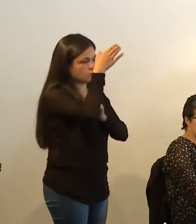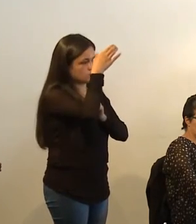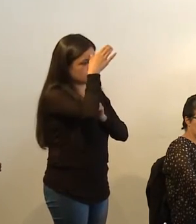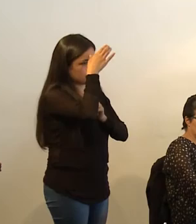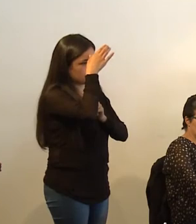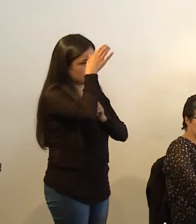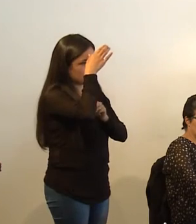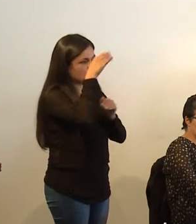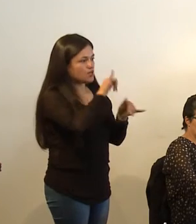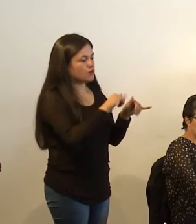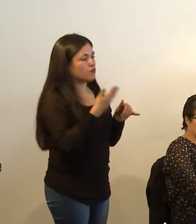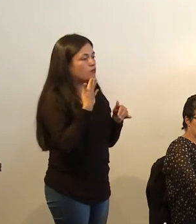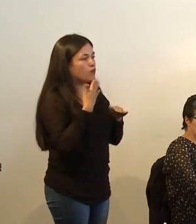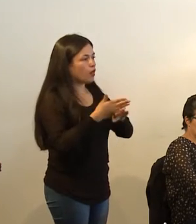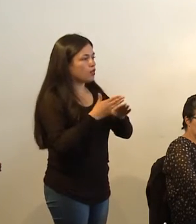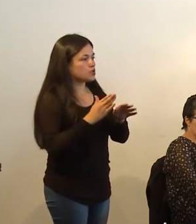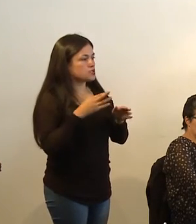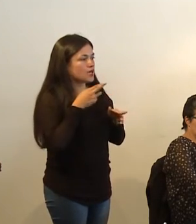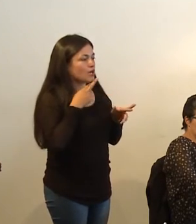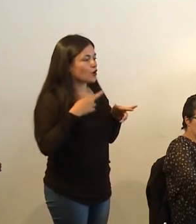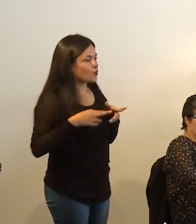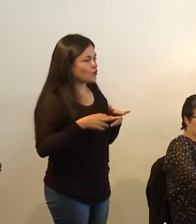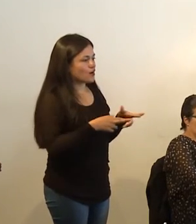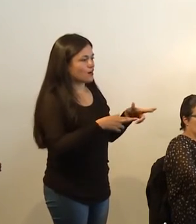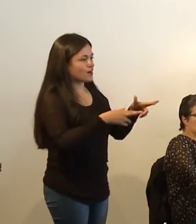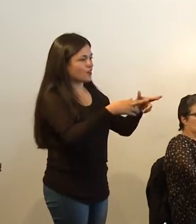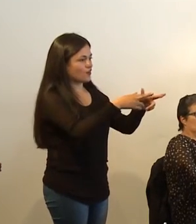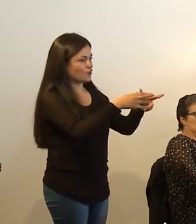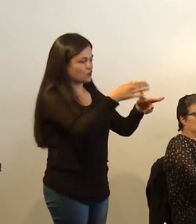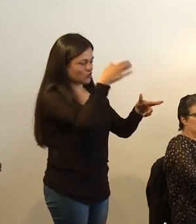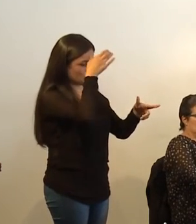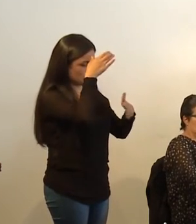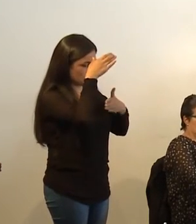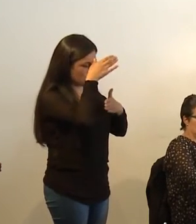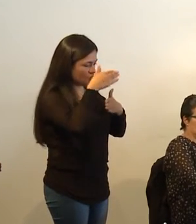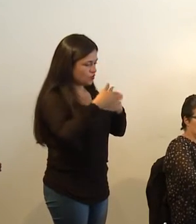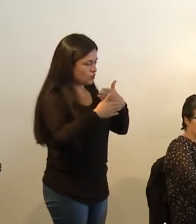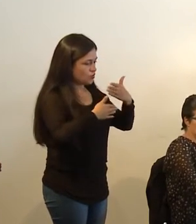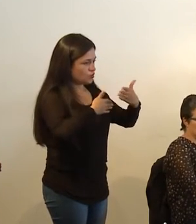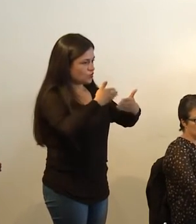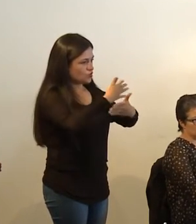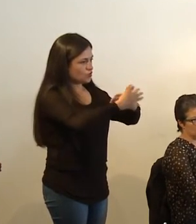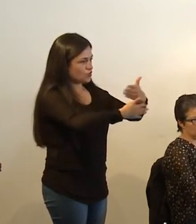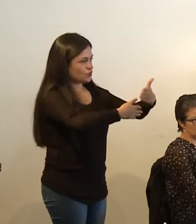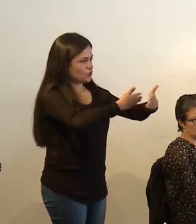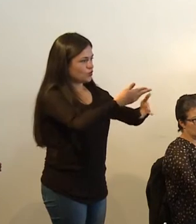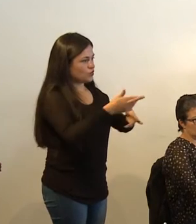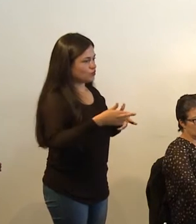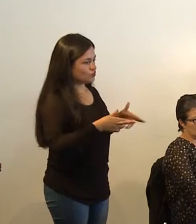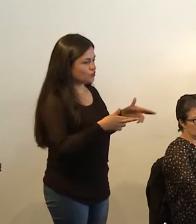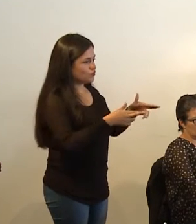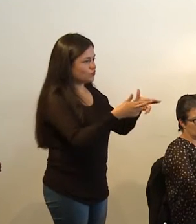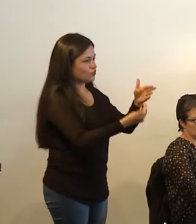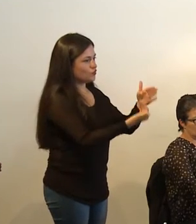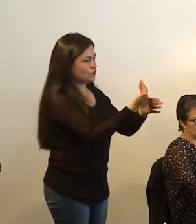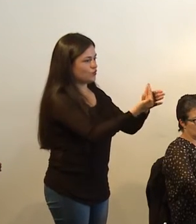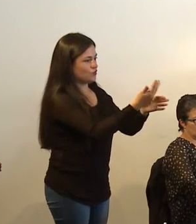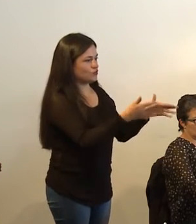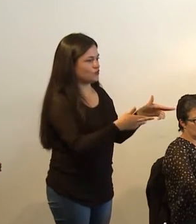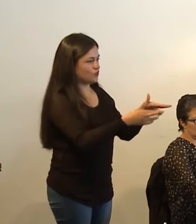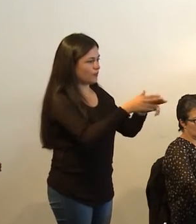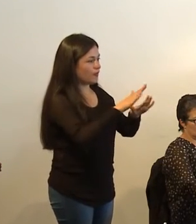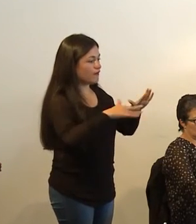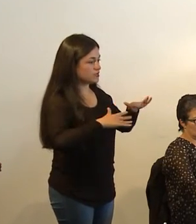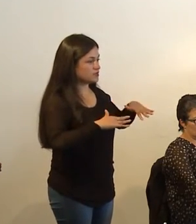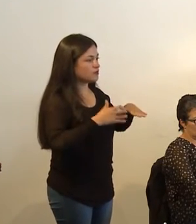río, se lleva ahí años corriendo, y un movimiento. En algunos momentos, como todo movimiento, unos